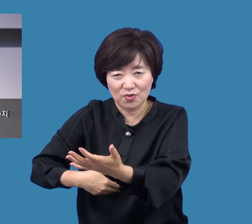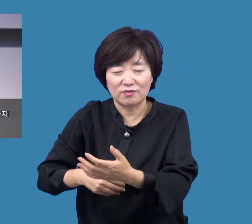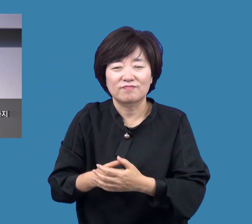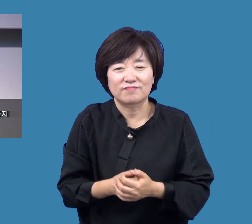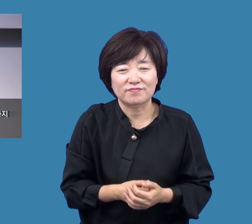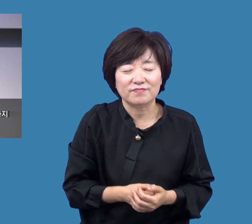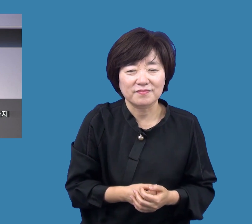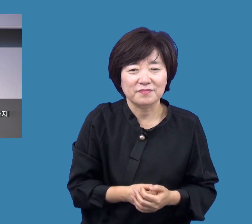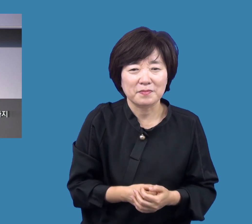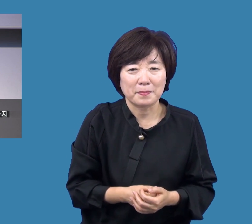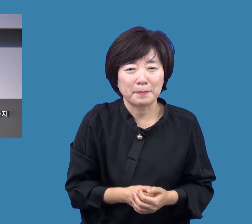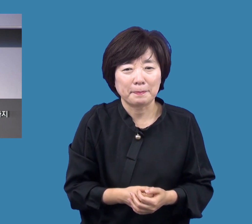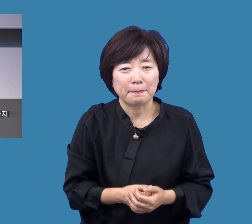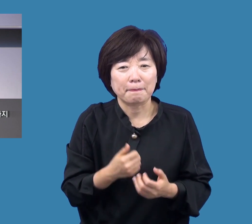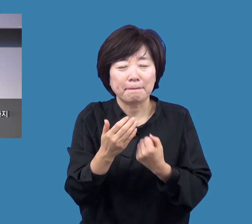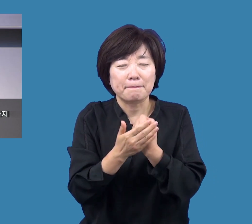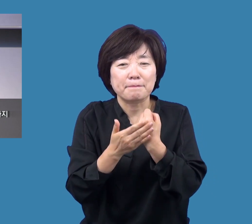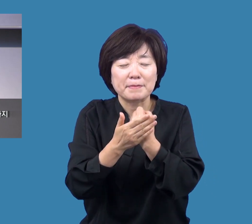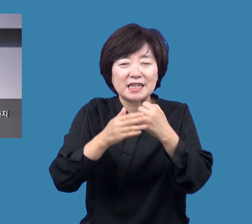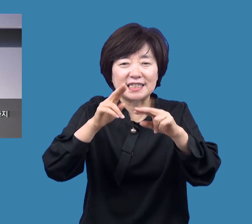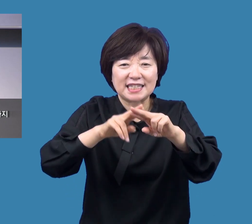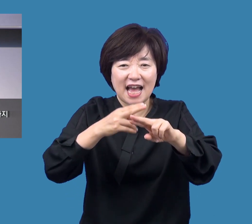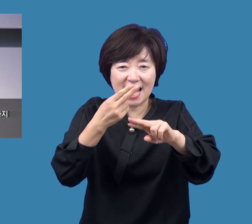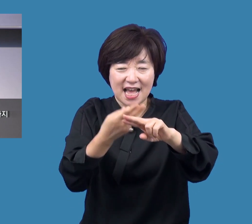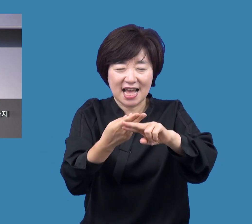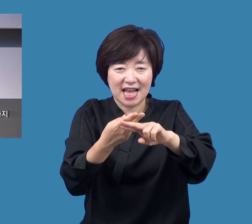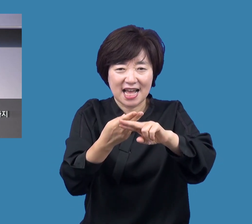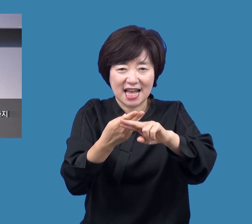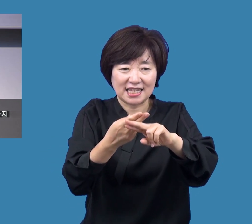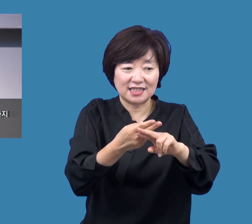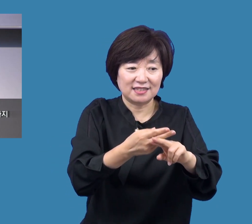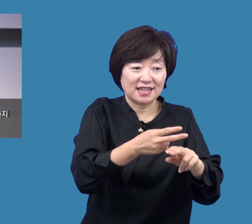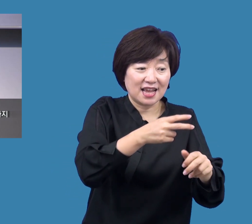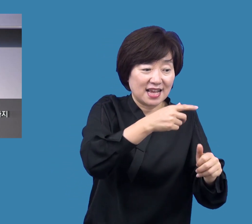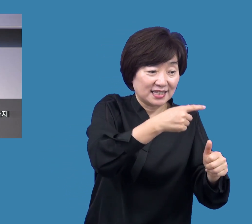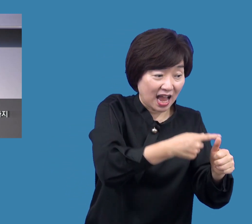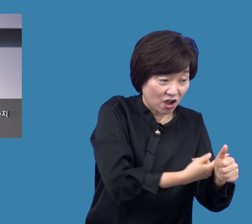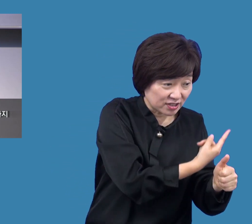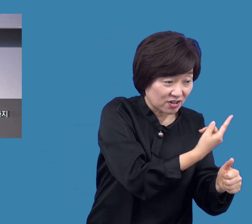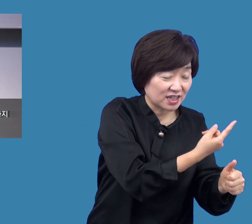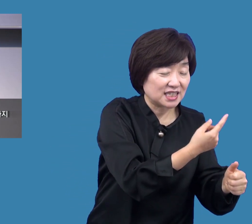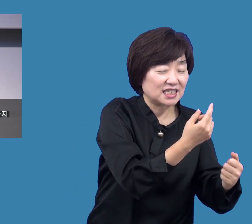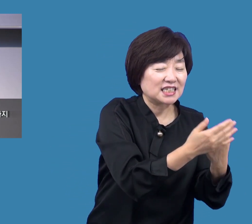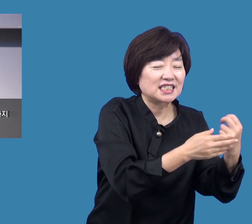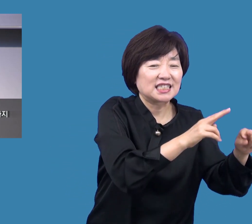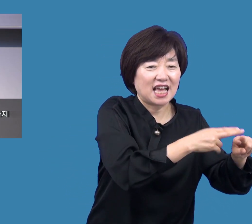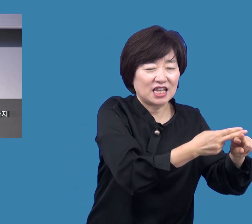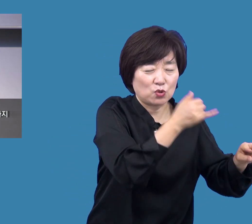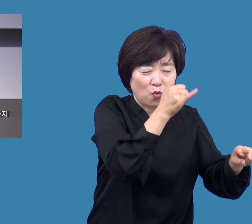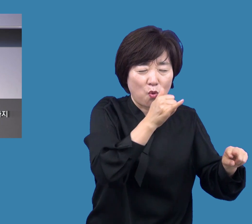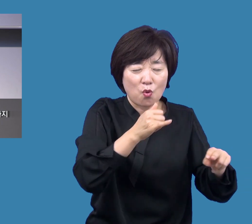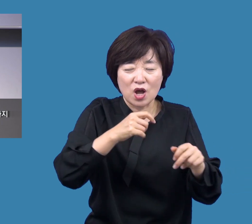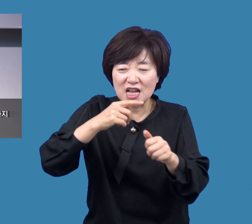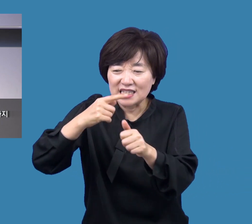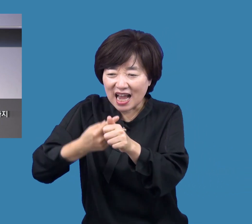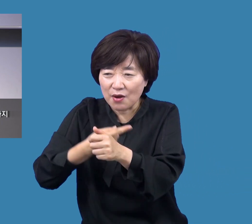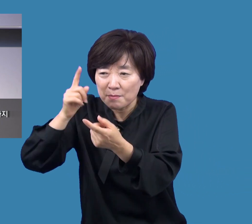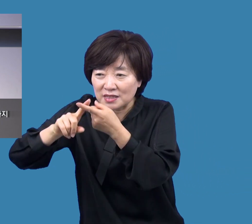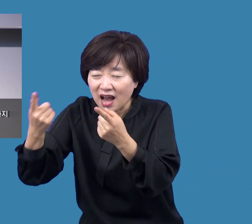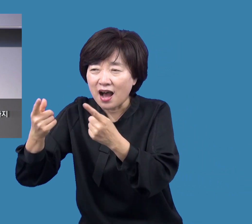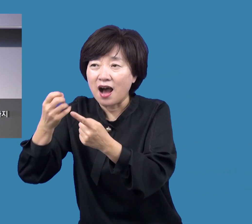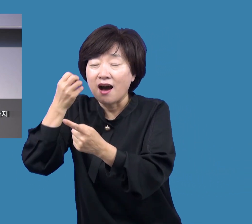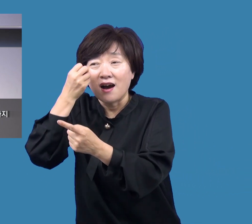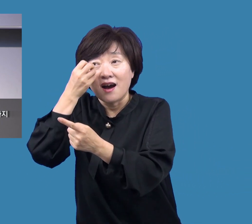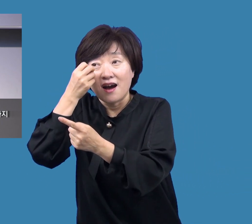시작하는 거예요. 자, 그래서 은사에는 자연적인 은사도 있고 초자연적인 은사도 있어요. 은사라고 하는 단어 아까도 얘기했지만